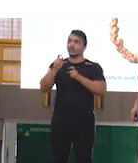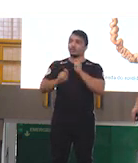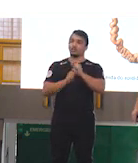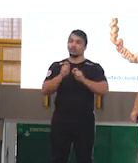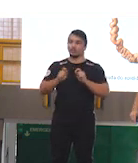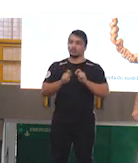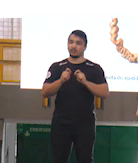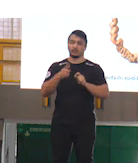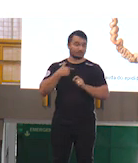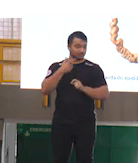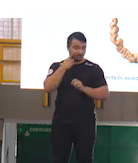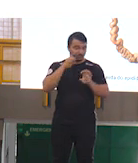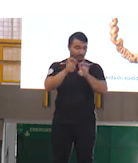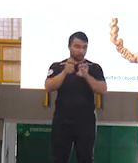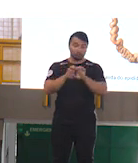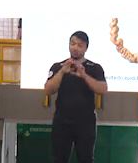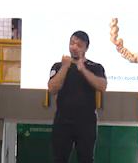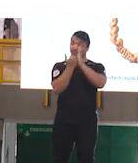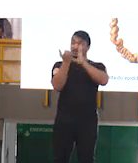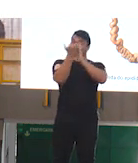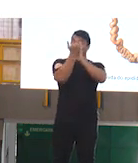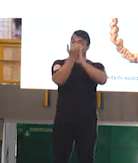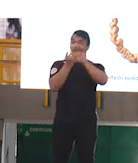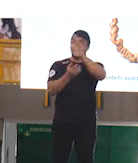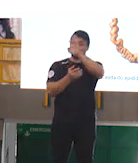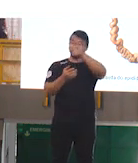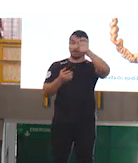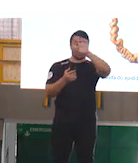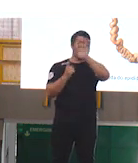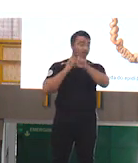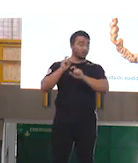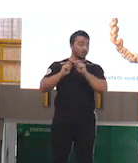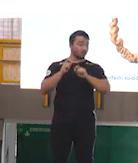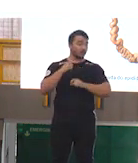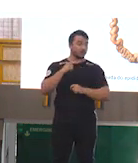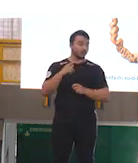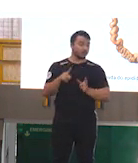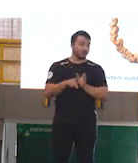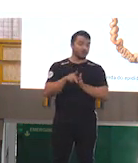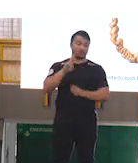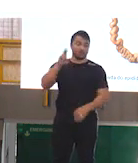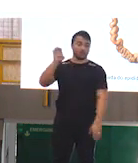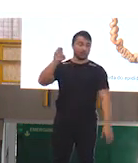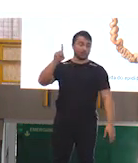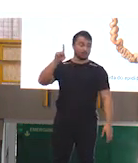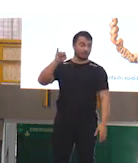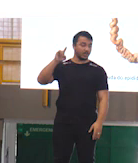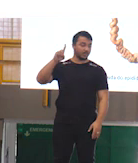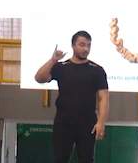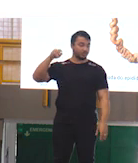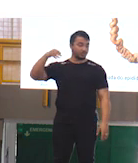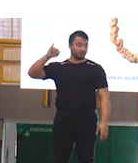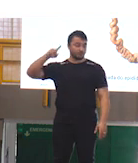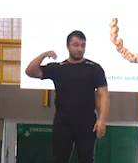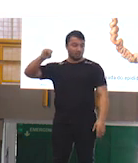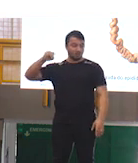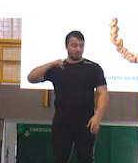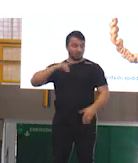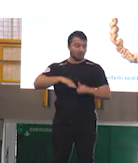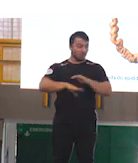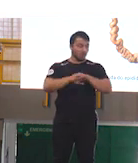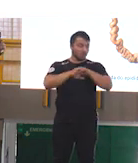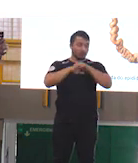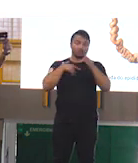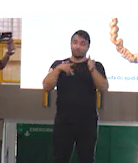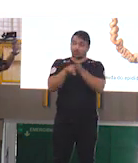Obrigado. Na estrutura superior da sua esquerda, aí é o epidídimo, é onde você tem quem? O